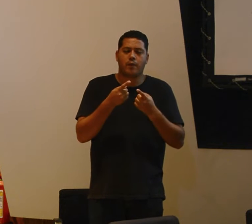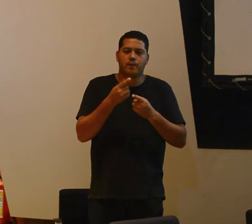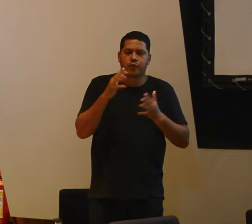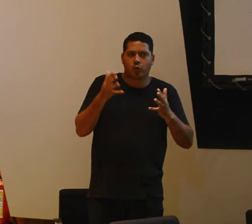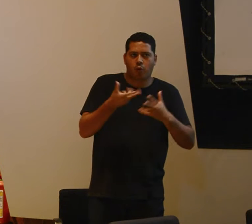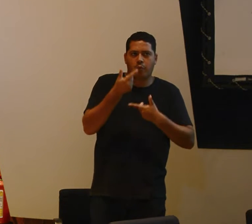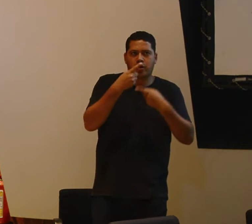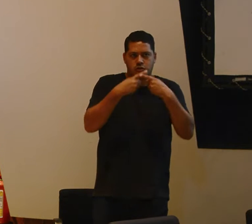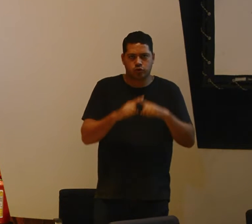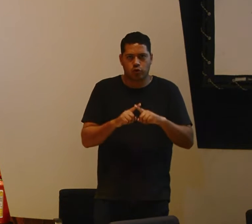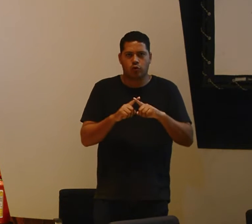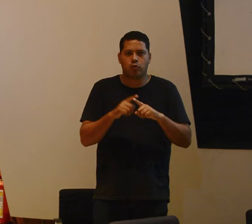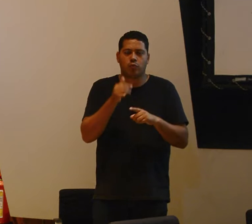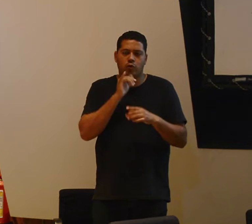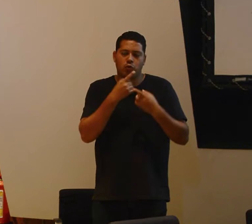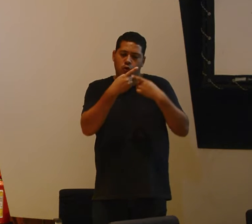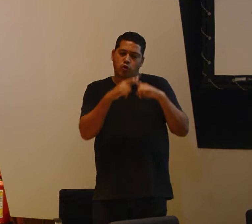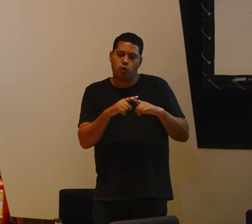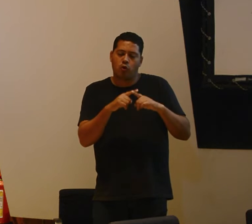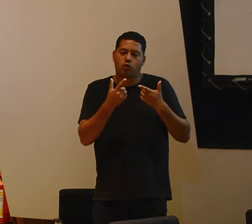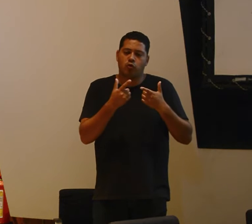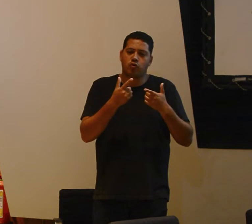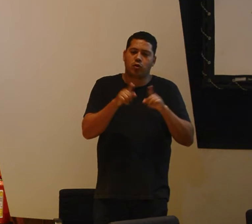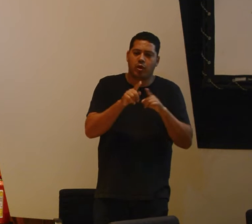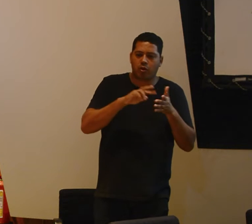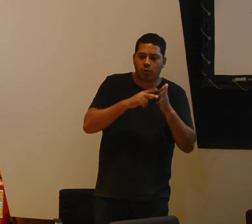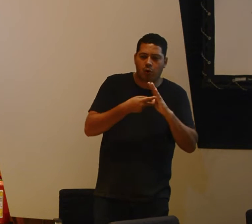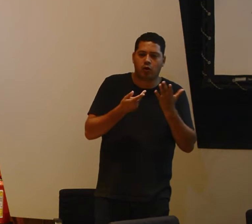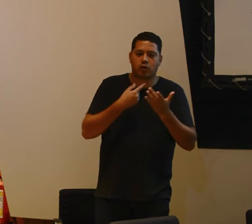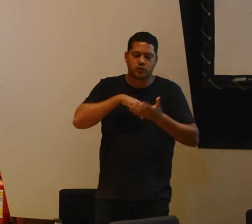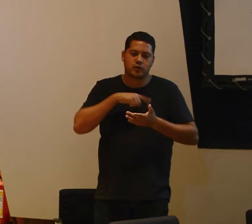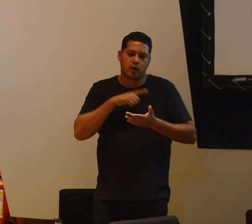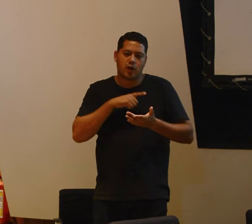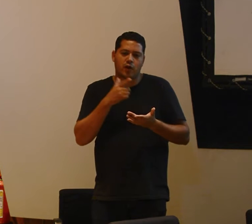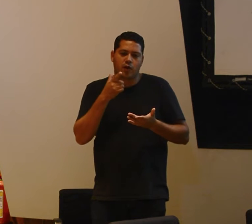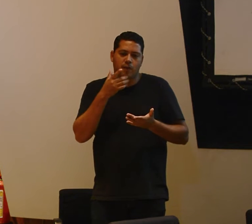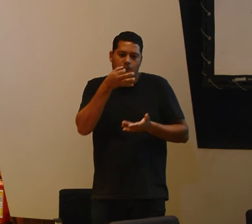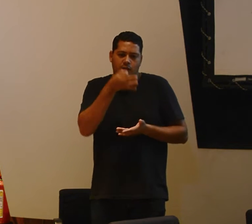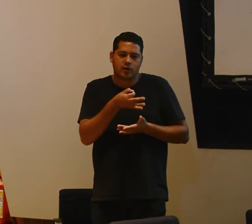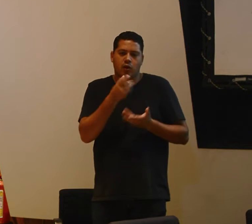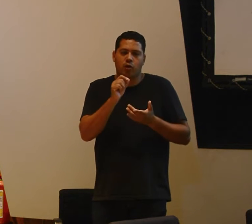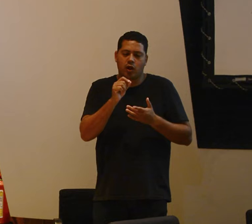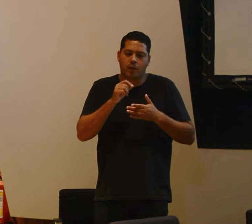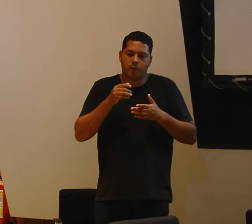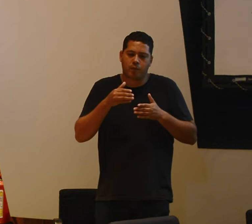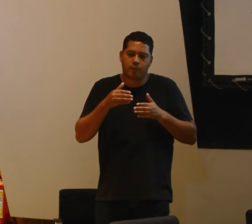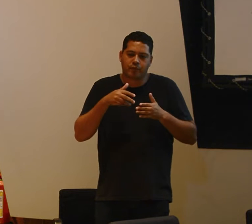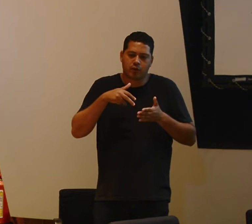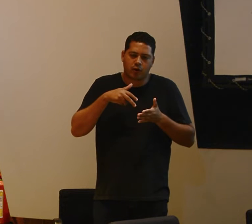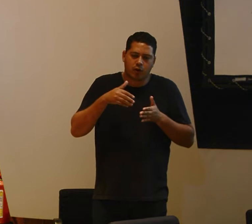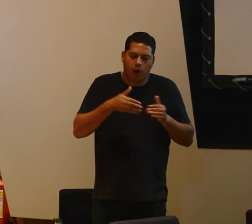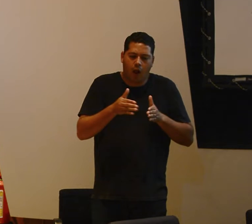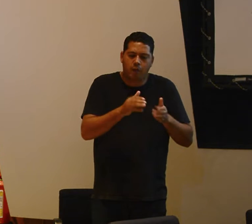pareça, o jogo funcional e simbólico, hoje a gente tem muita comprovação de que caminha junto com o desenvolvimento da linguagem, entre